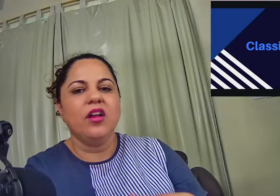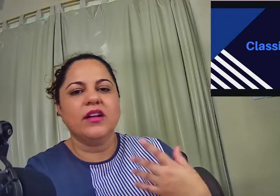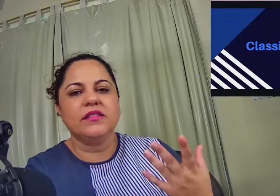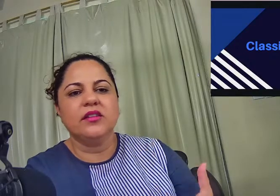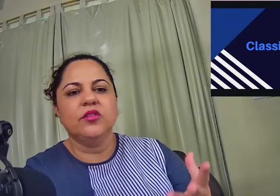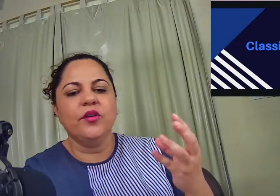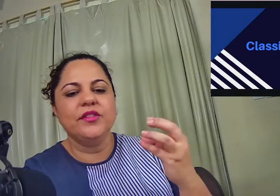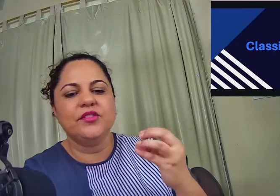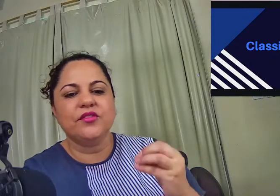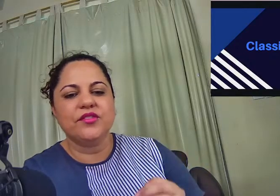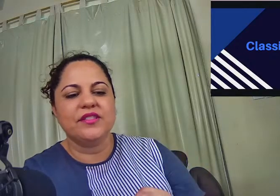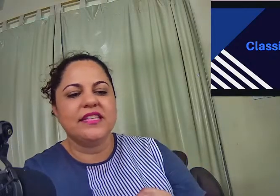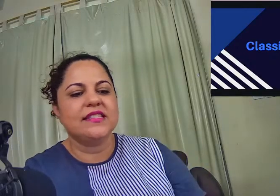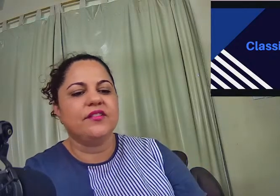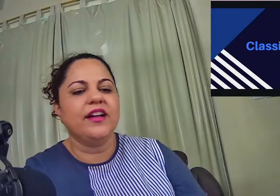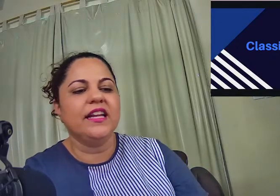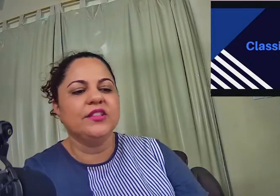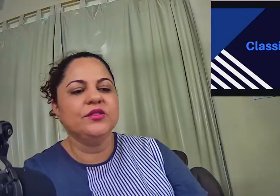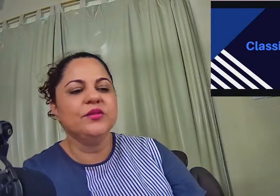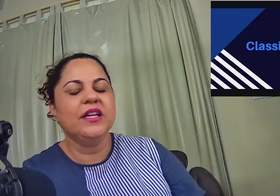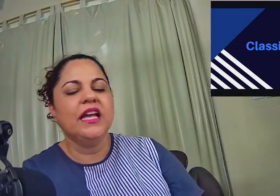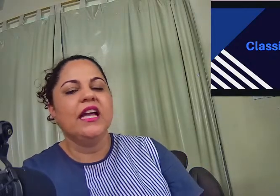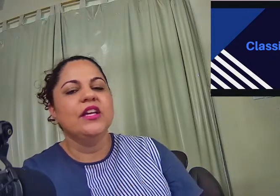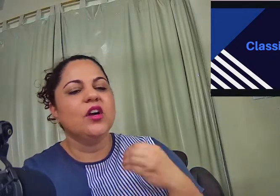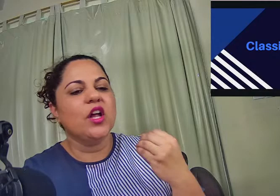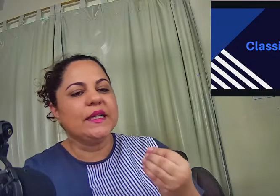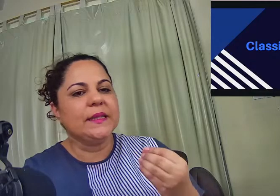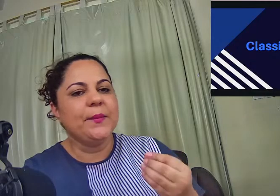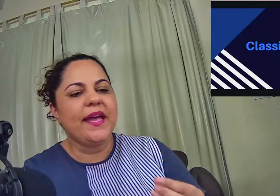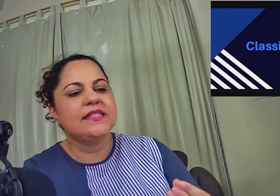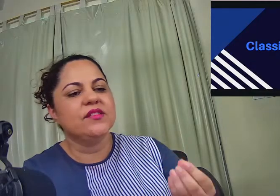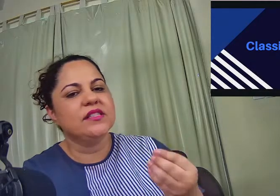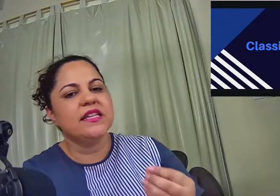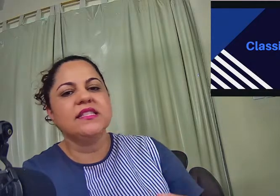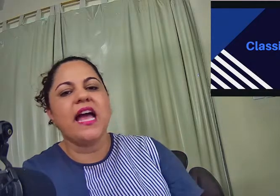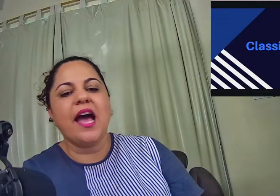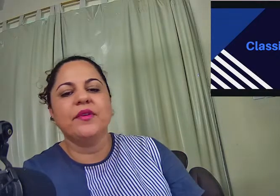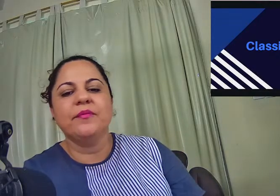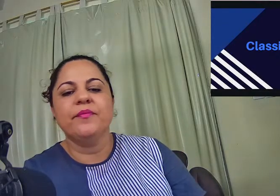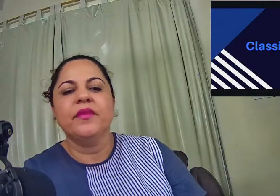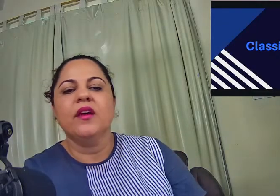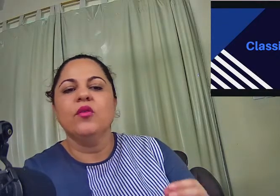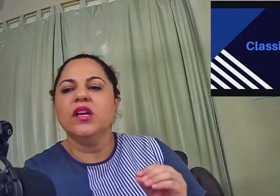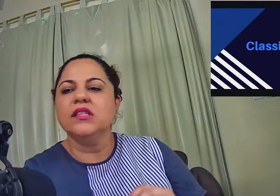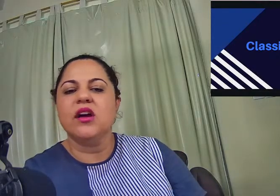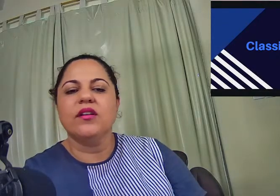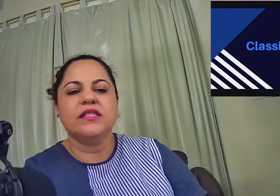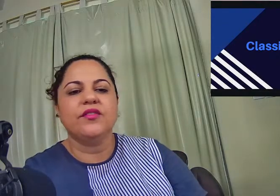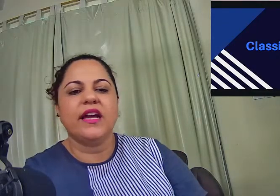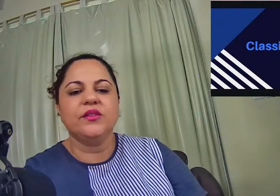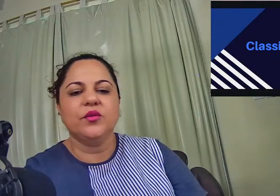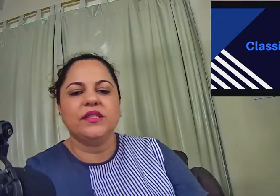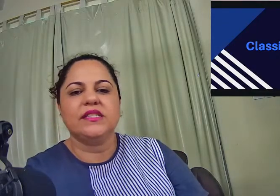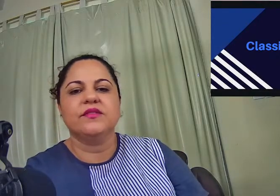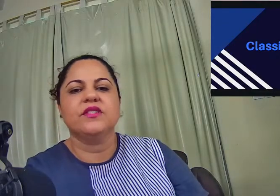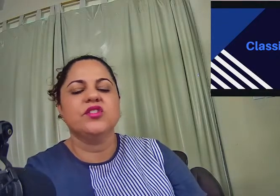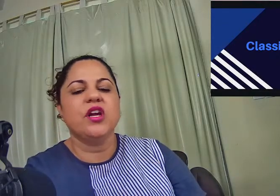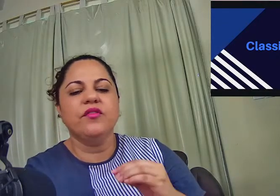seu nome, de onde você está falando, e coloca também se você sabe o que são classificadores. Você já ouviu